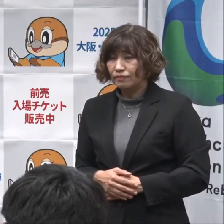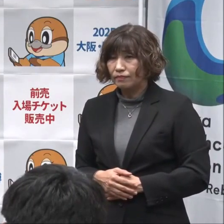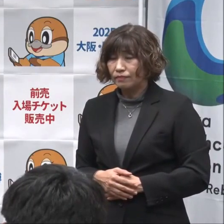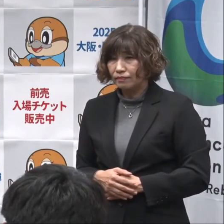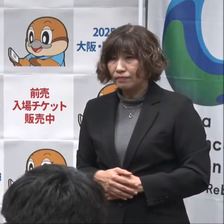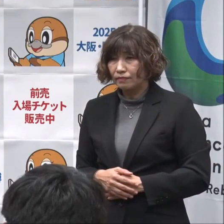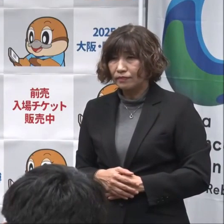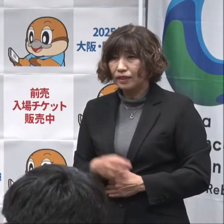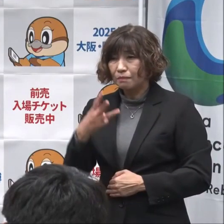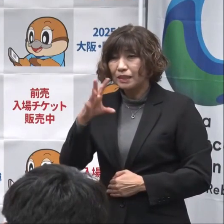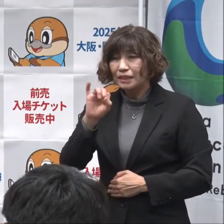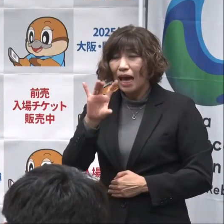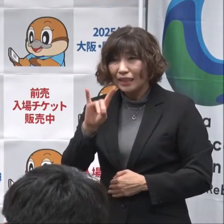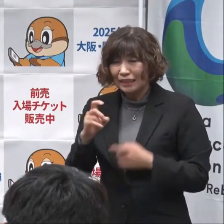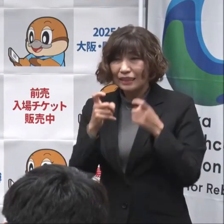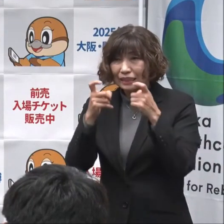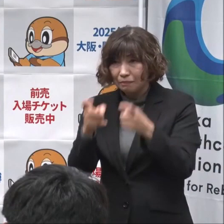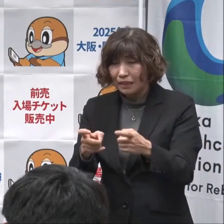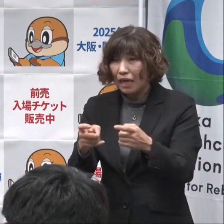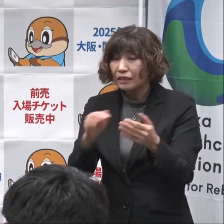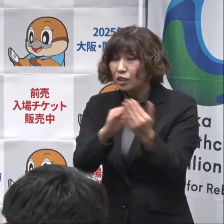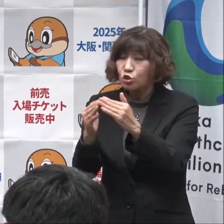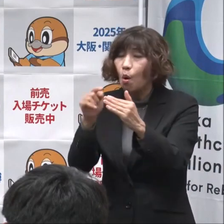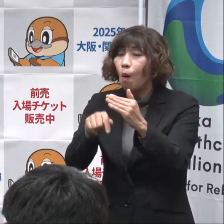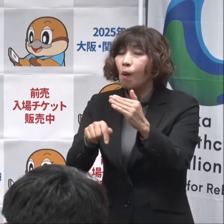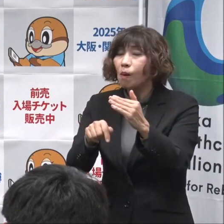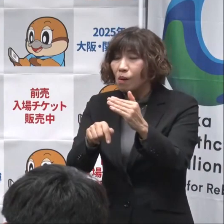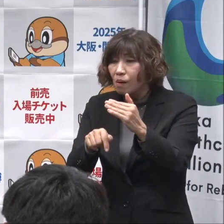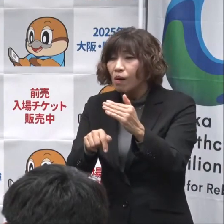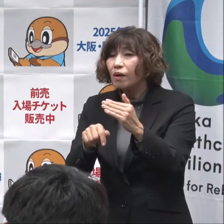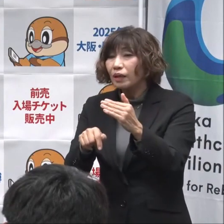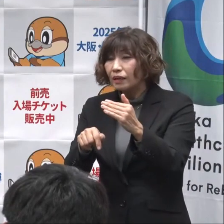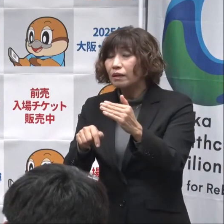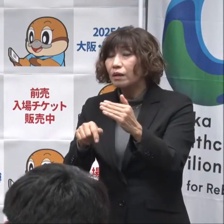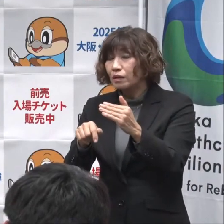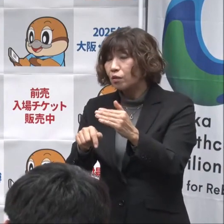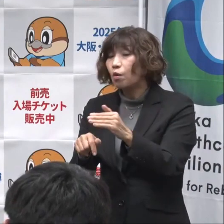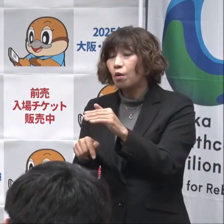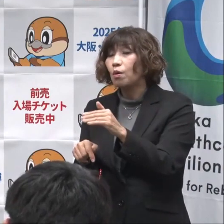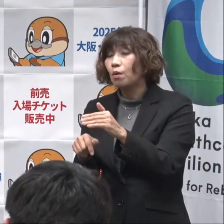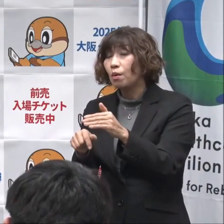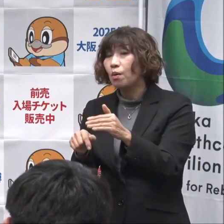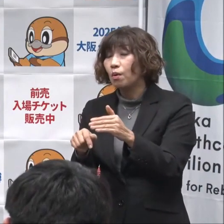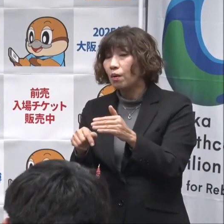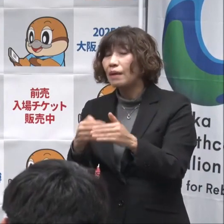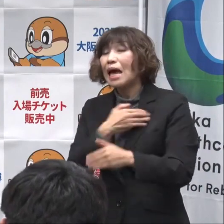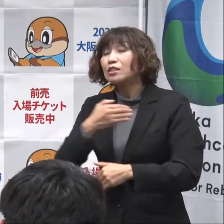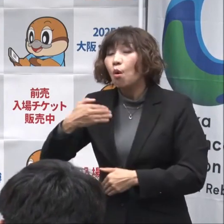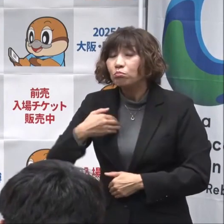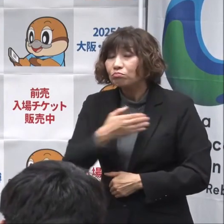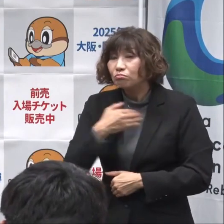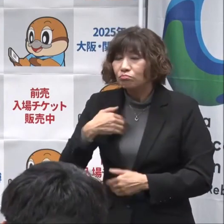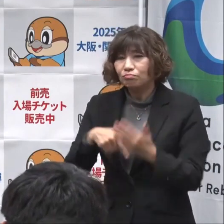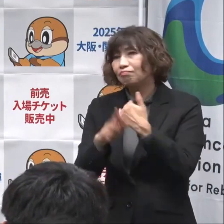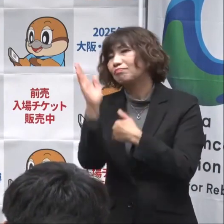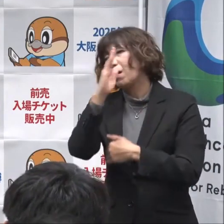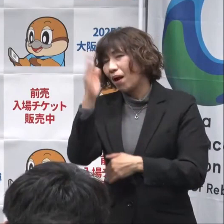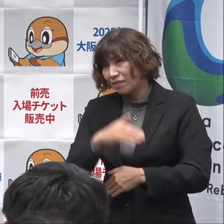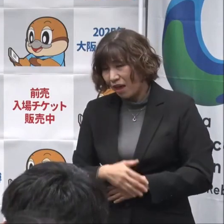三崎町で60分あるから大丈夫という意味ではなくて、大阪市内でも120分あるから大丈夫というわけではないんですけれども、